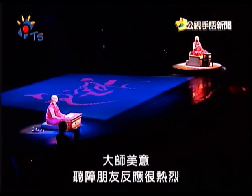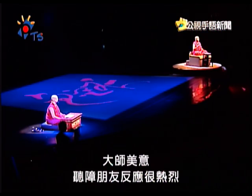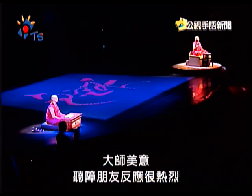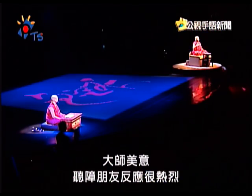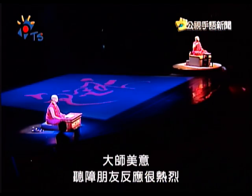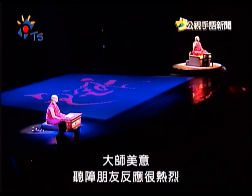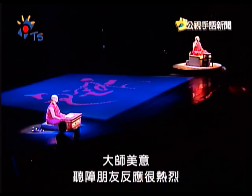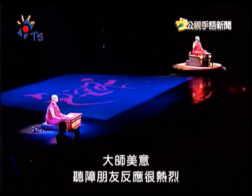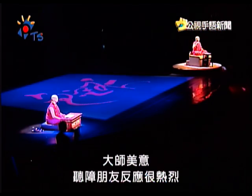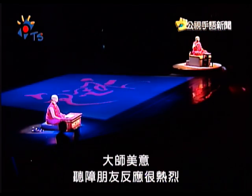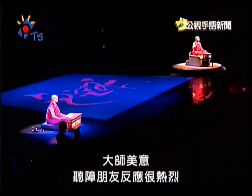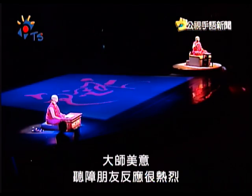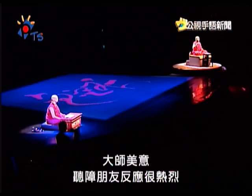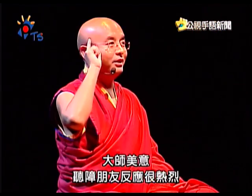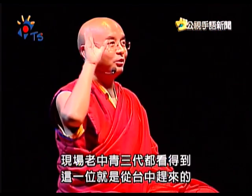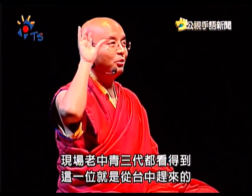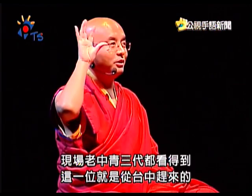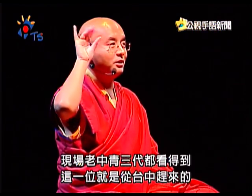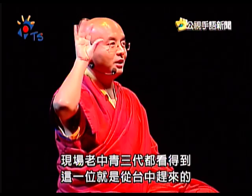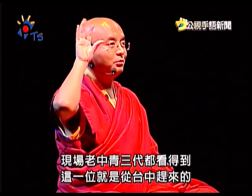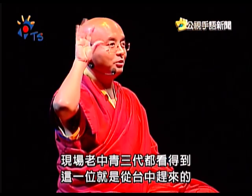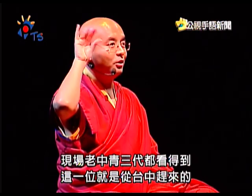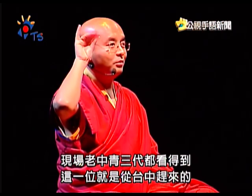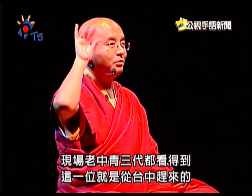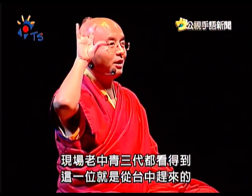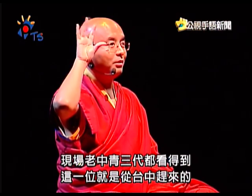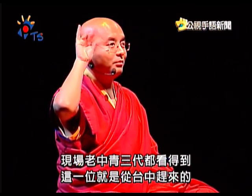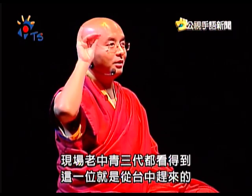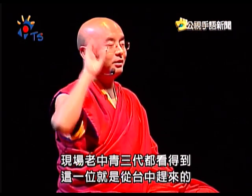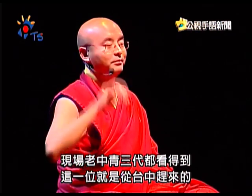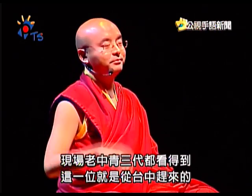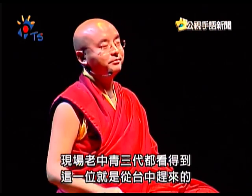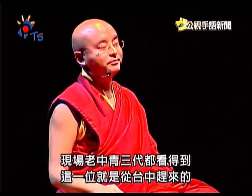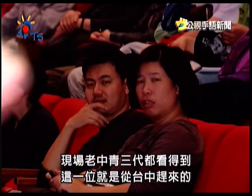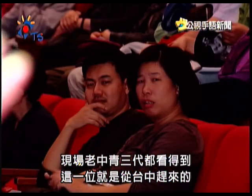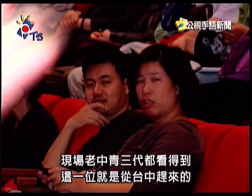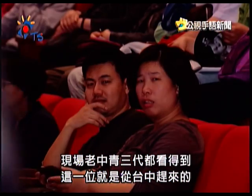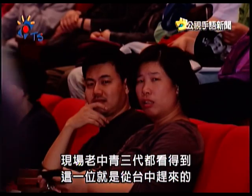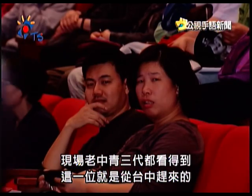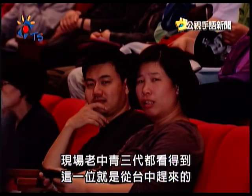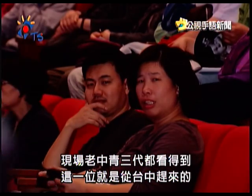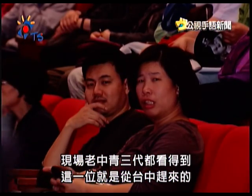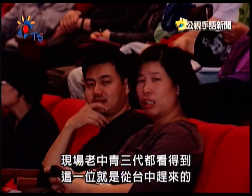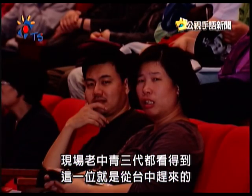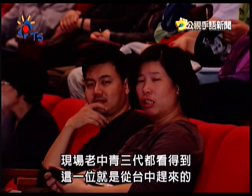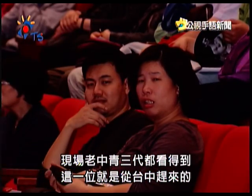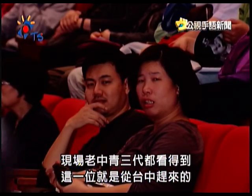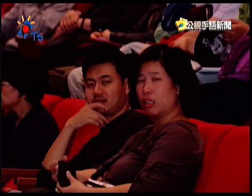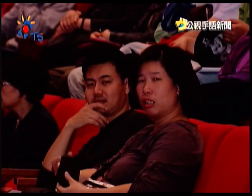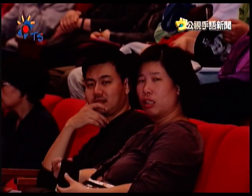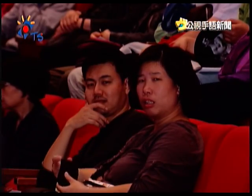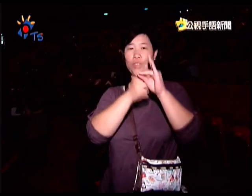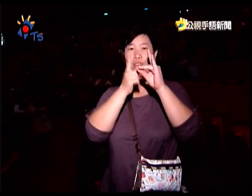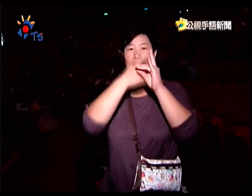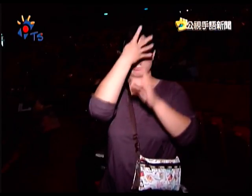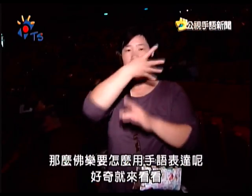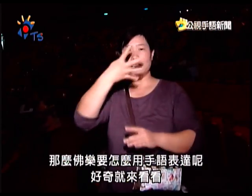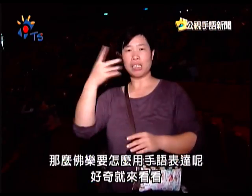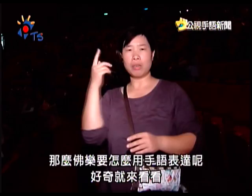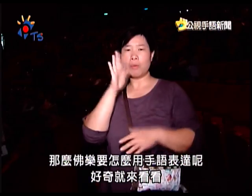朋友反应很热烈，现场老中青三代都看得到。这一位就是从台中赶来的。 那么佛乐要怎么用